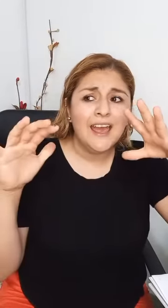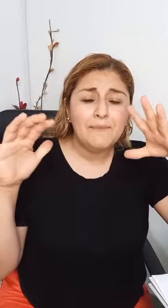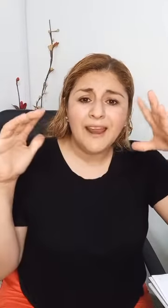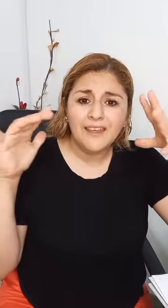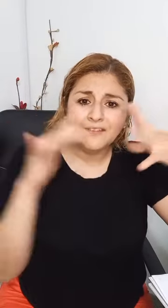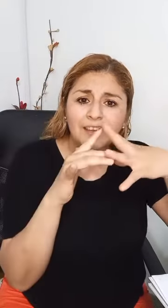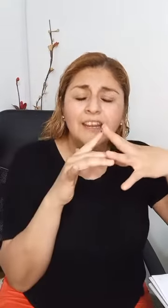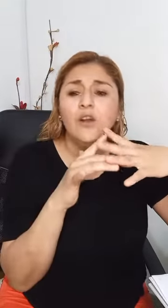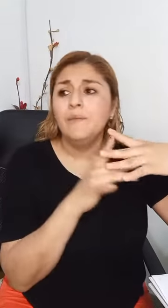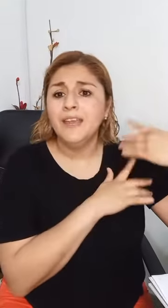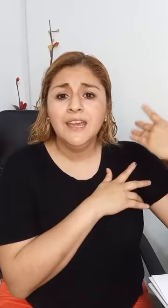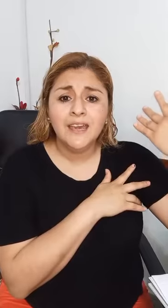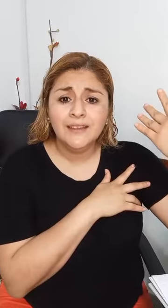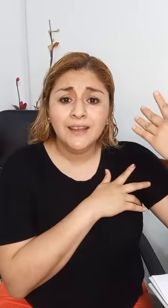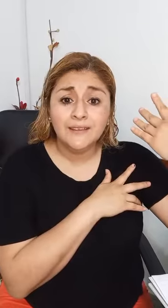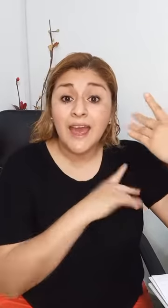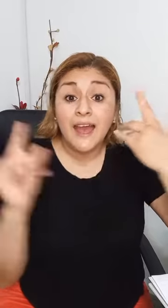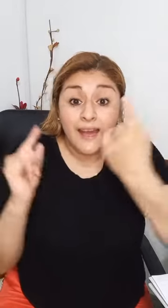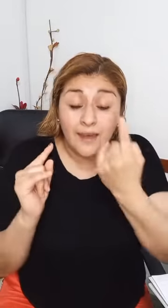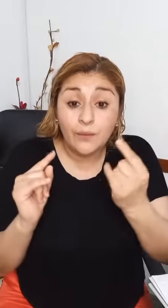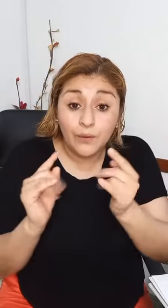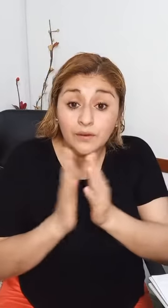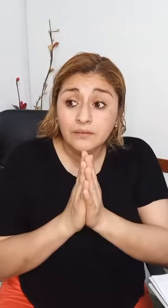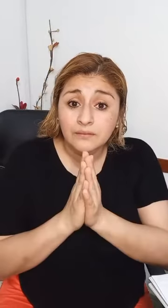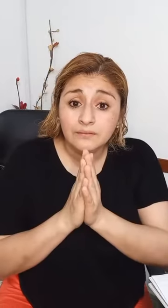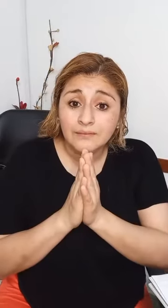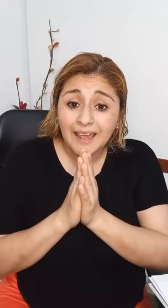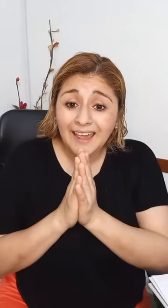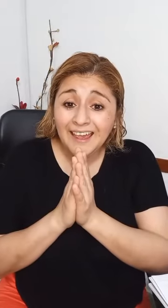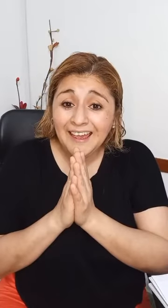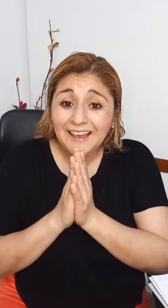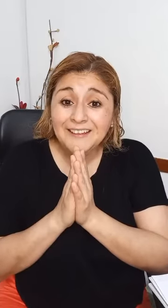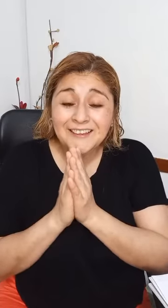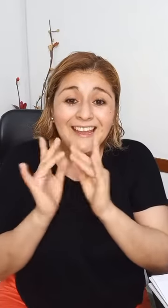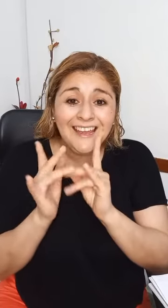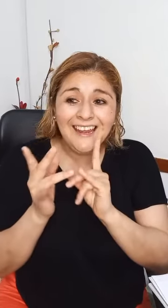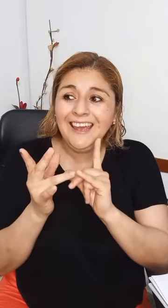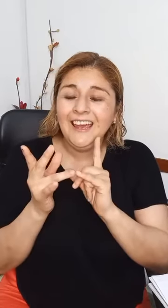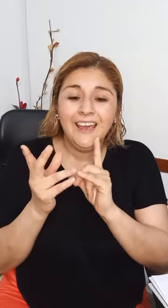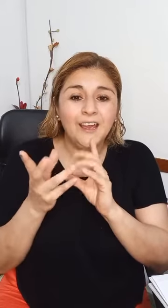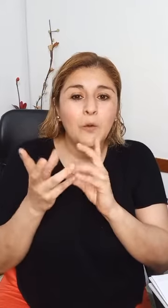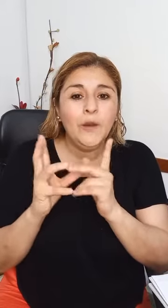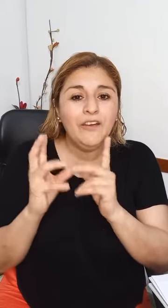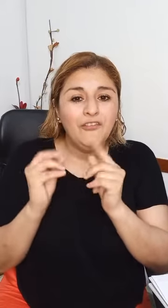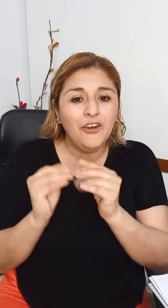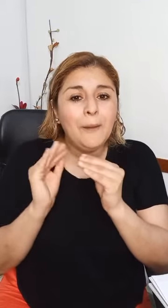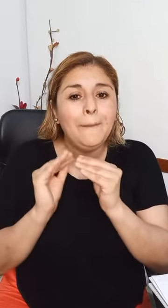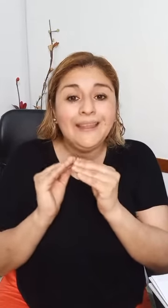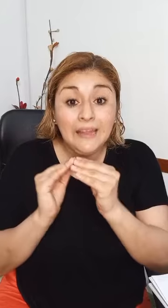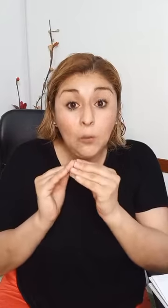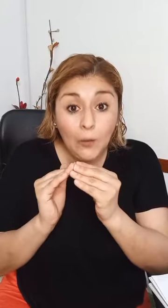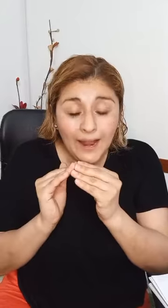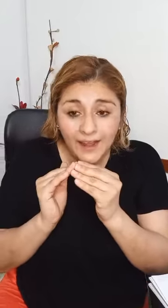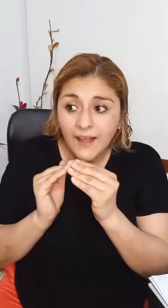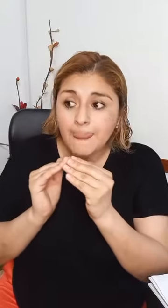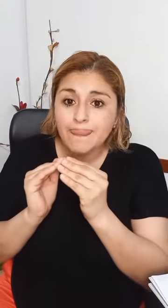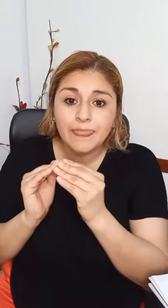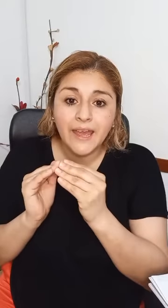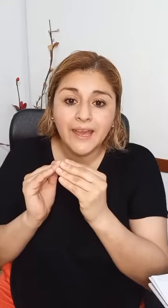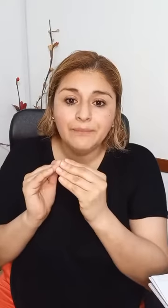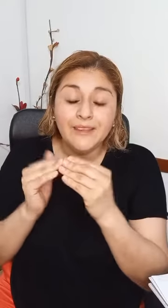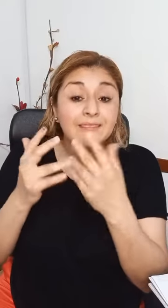tienen para definir inconvenientes. Cada uno tiene una forma particular